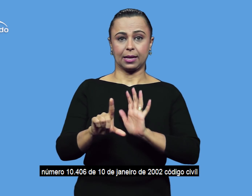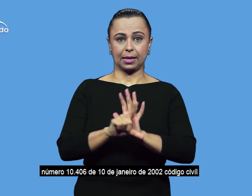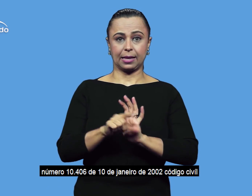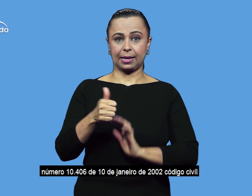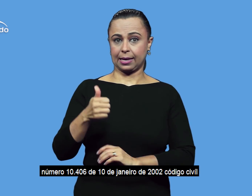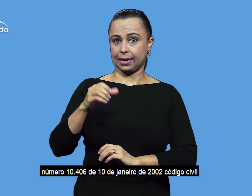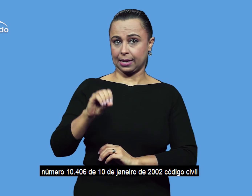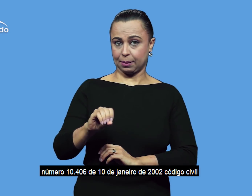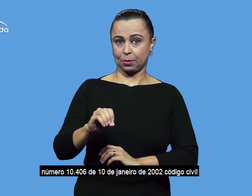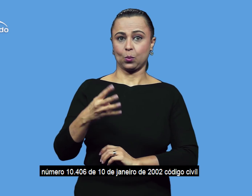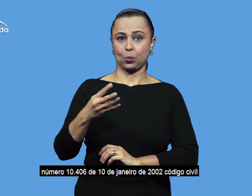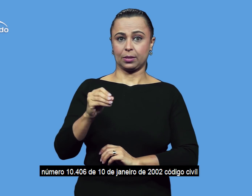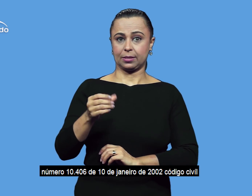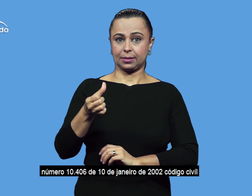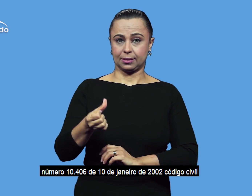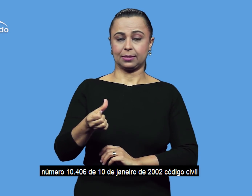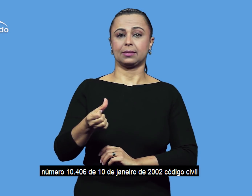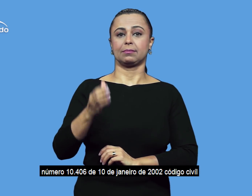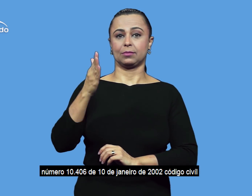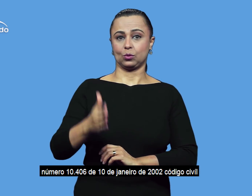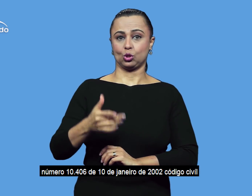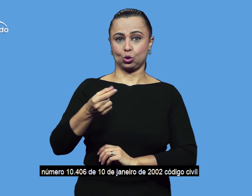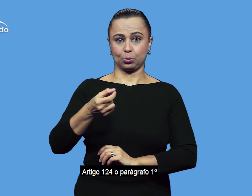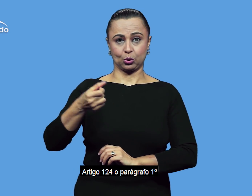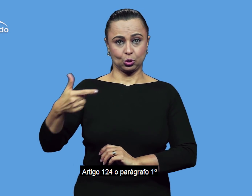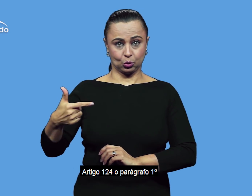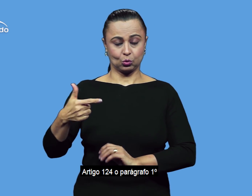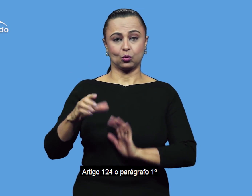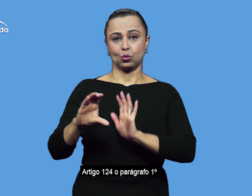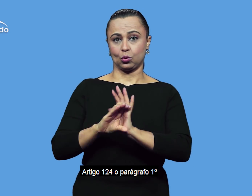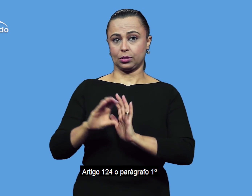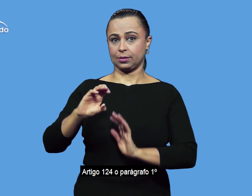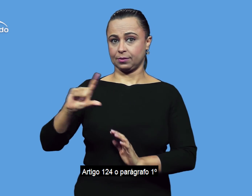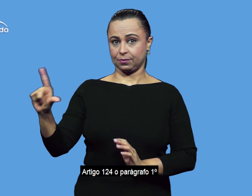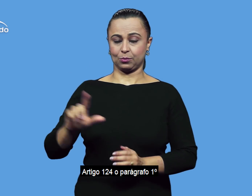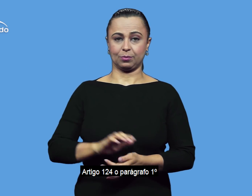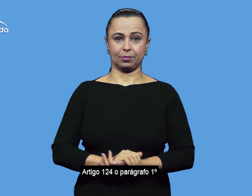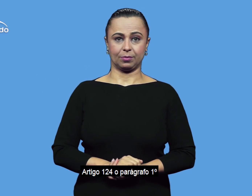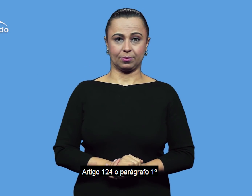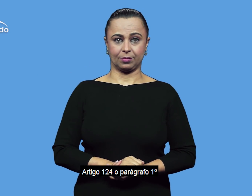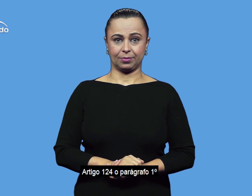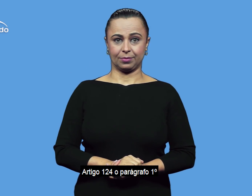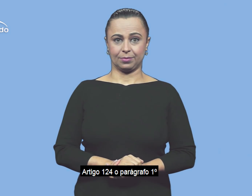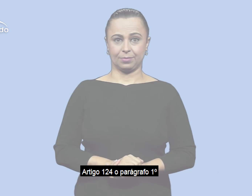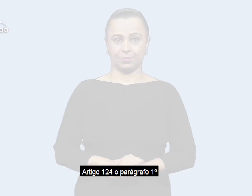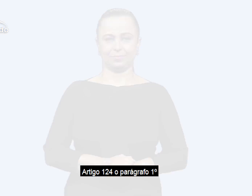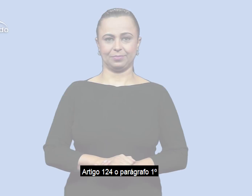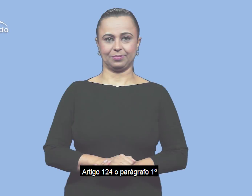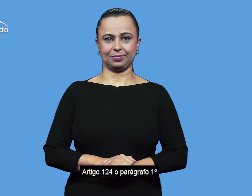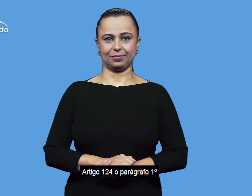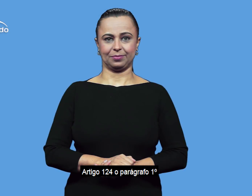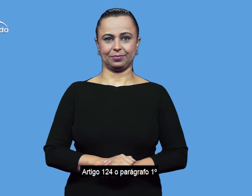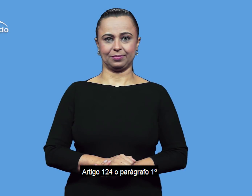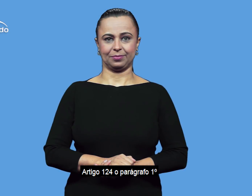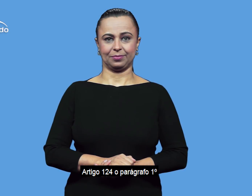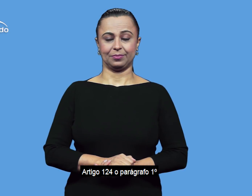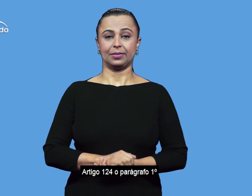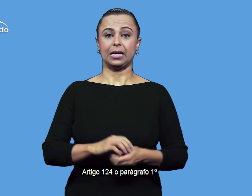de 10 de janeiro de 2002 código civil artigo 124